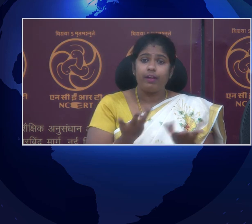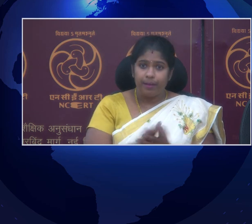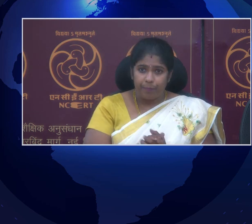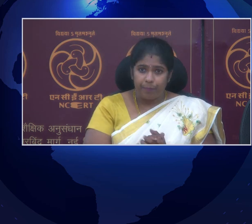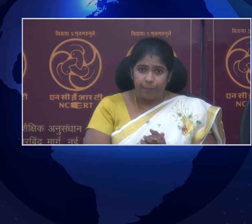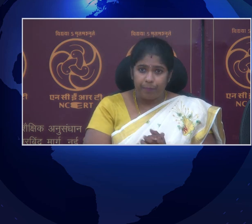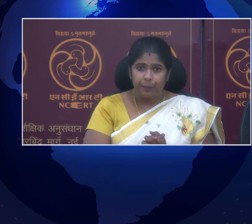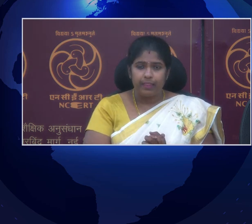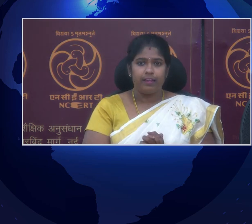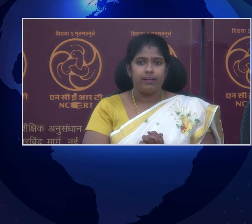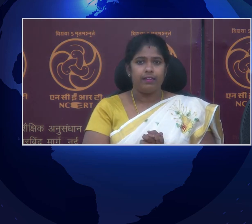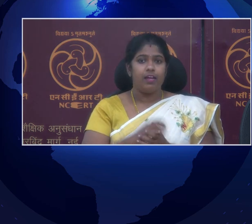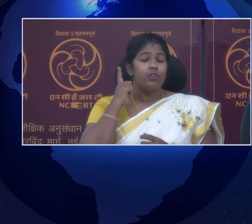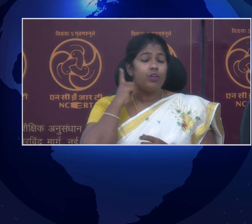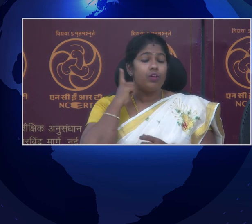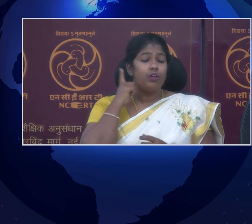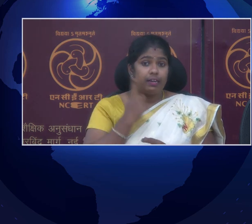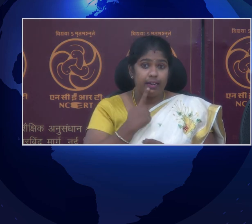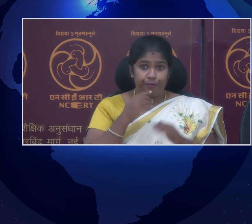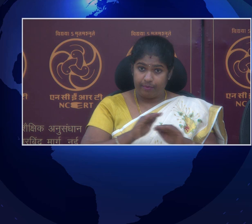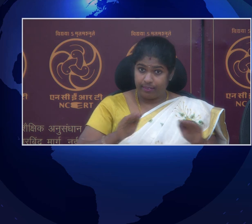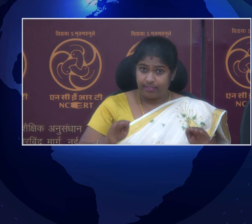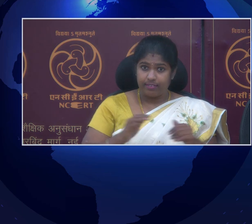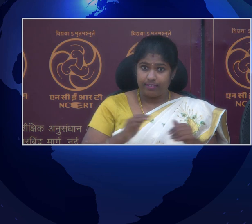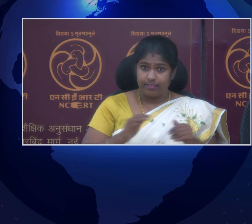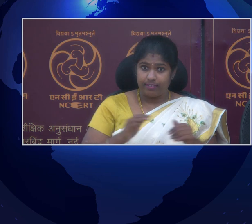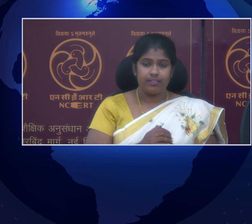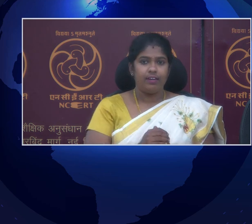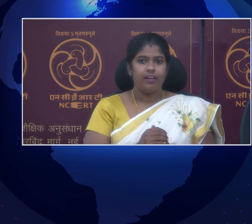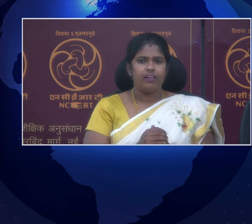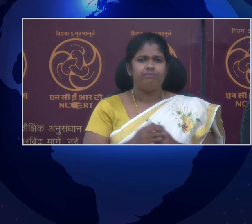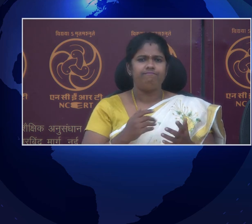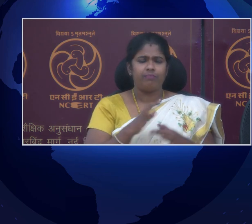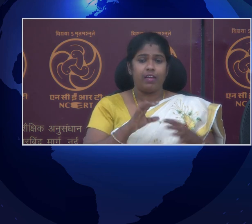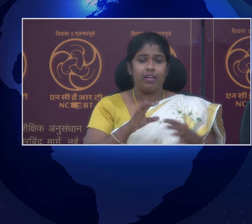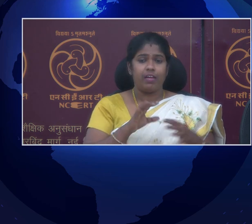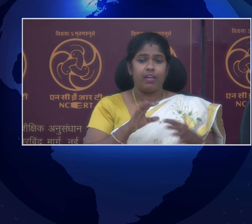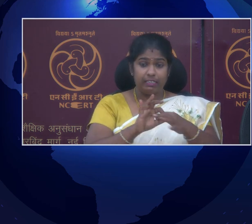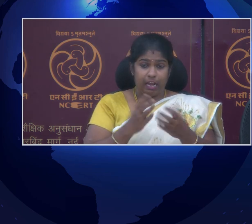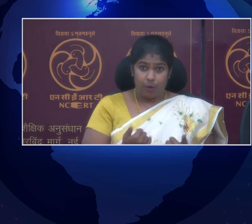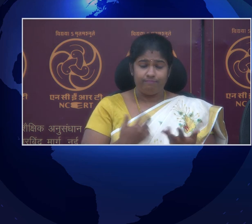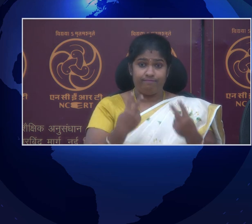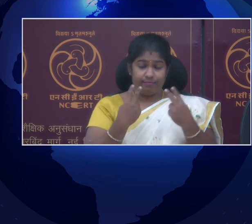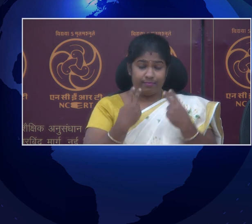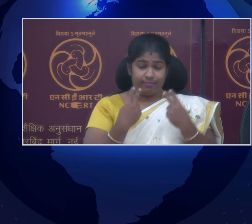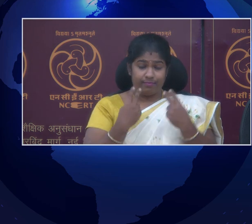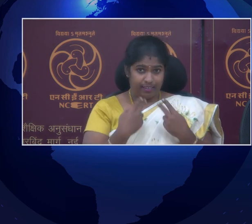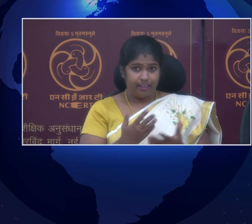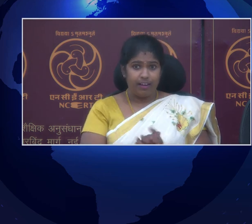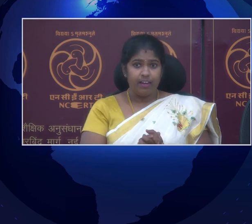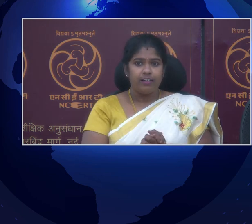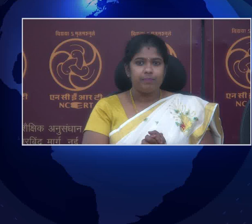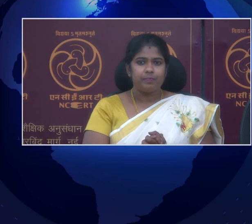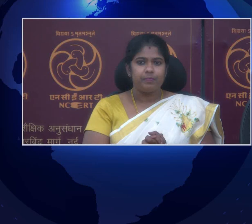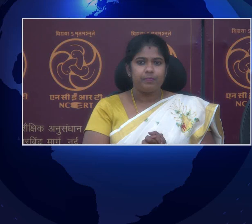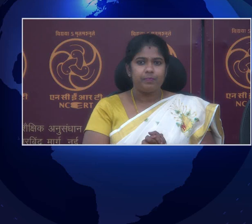अगर श्रवण बाधित जो हमारे श्रोतागण हम सबके साथ जुड़े हुए हैं, देखिए काफी कुछ करना है।